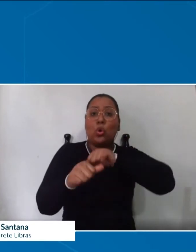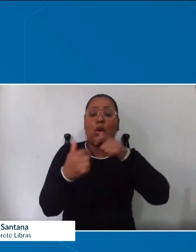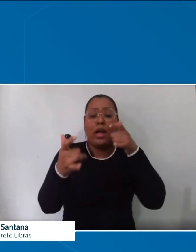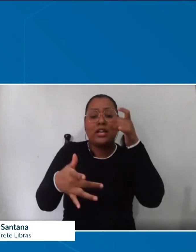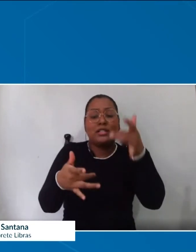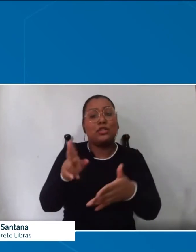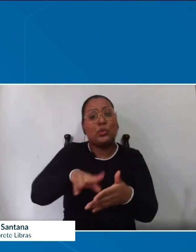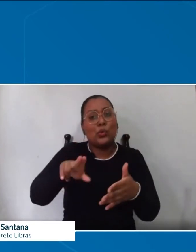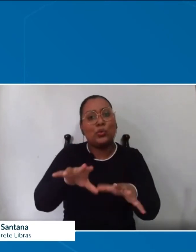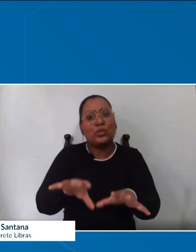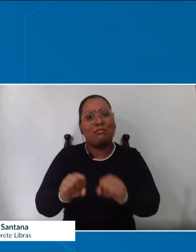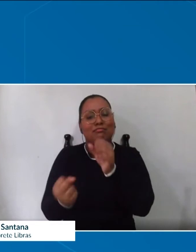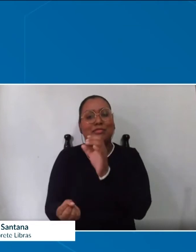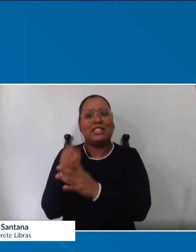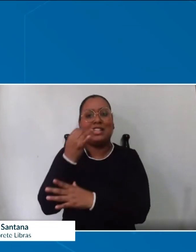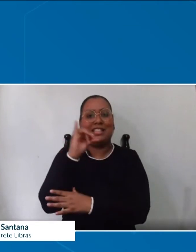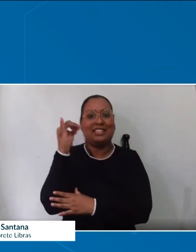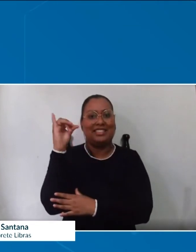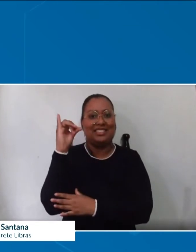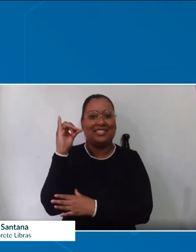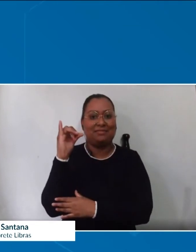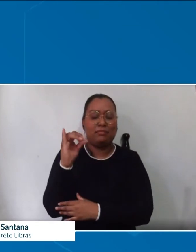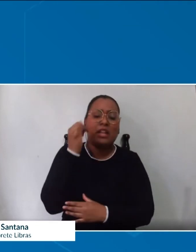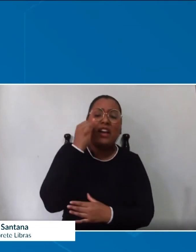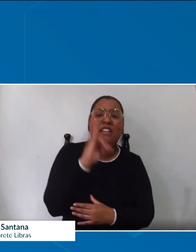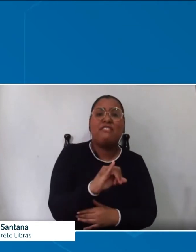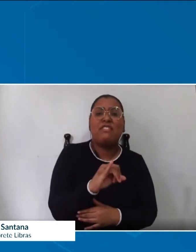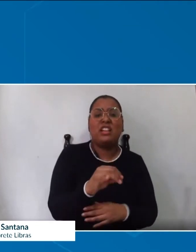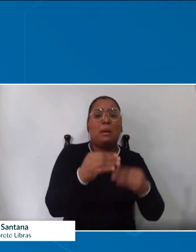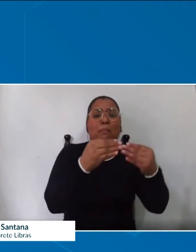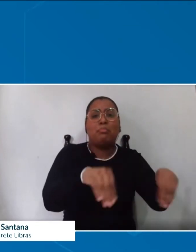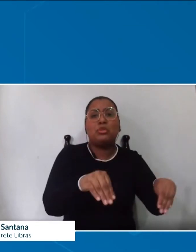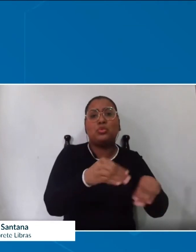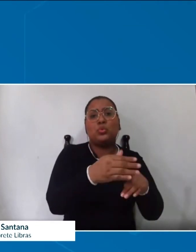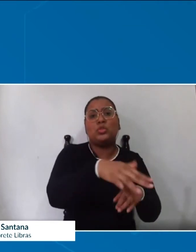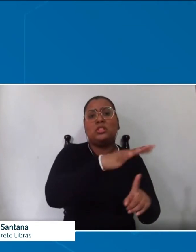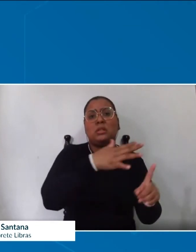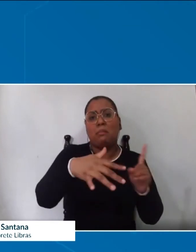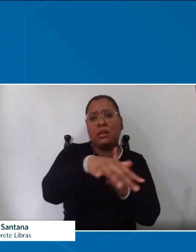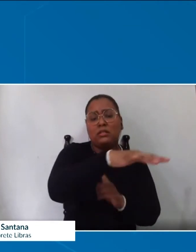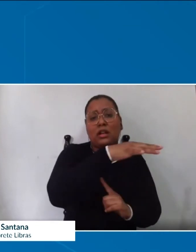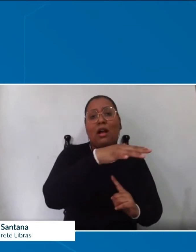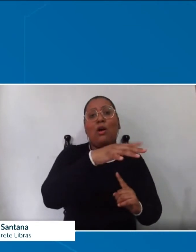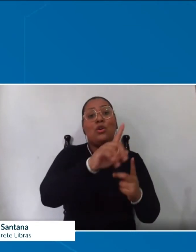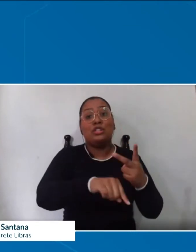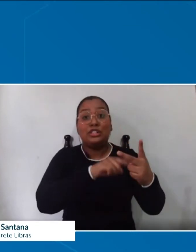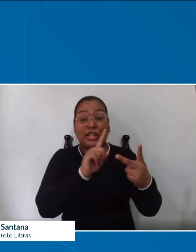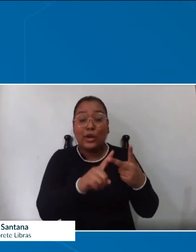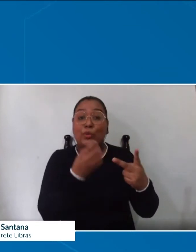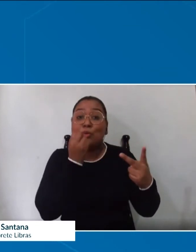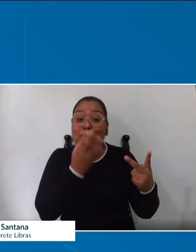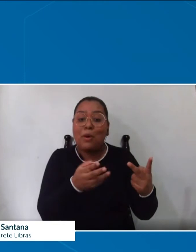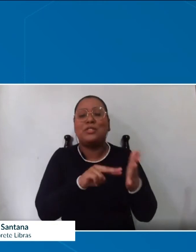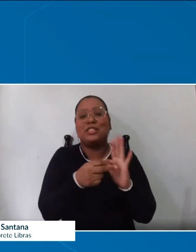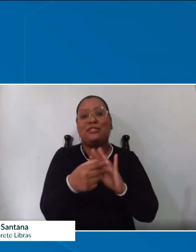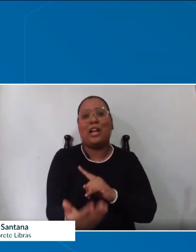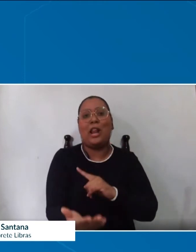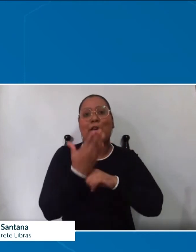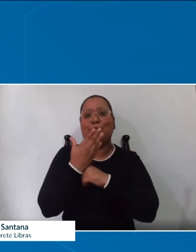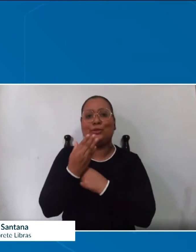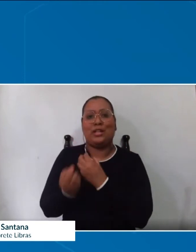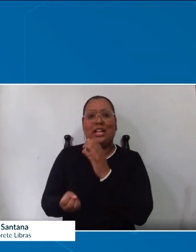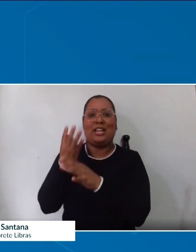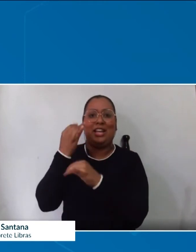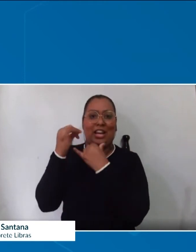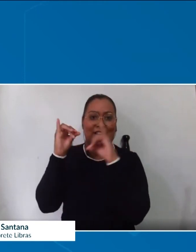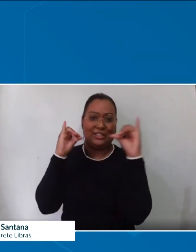duas coisas. Primeiro, eliminando o passivo ambiental e, segundo, fazendo a geração de energia. Então, isso aí, para mim,